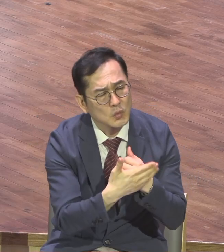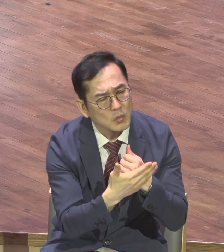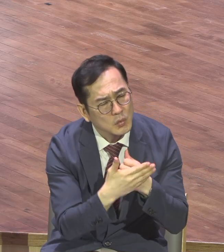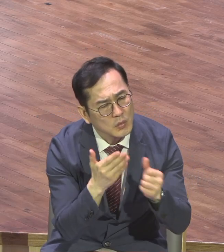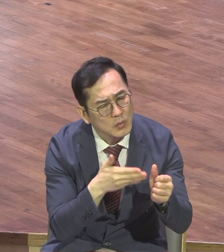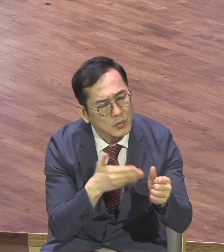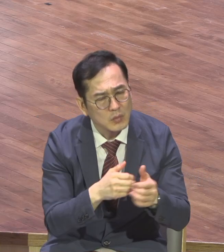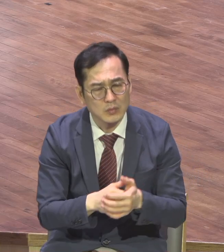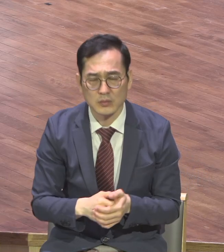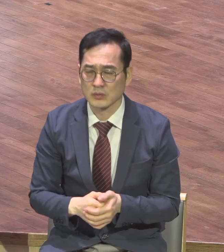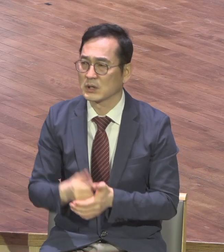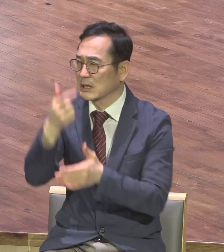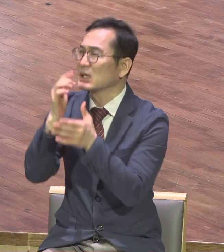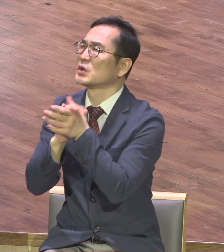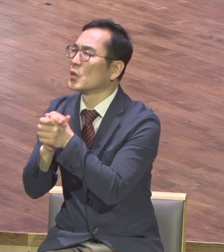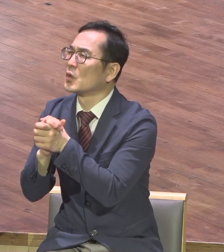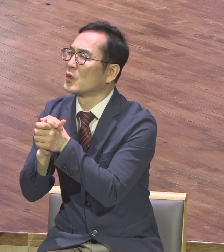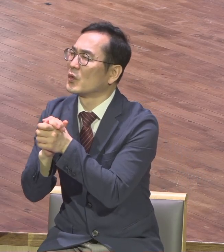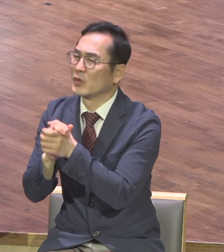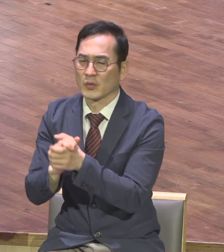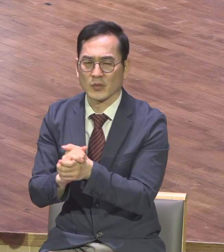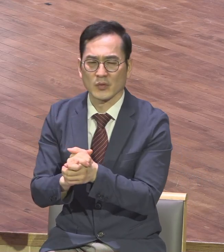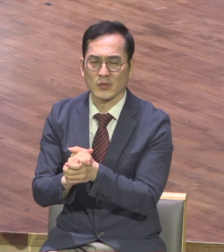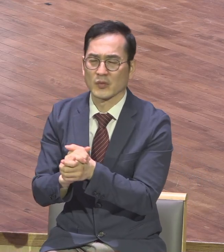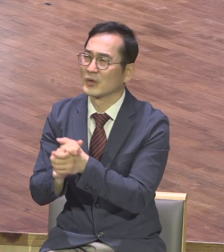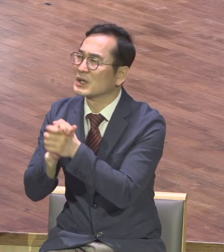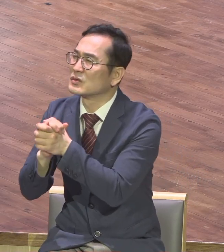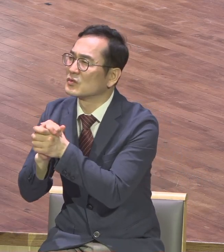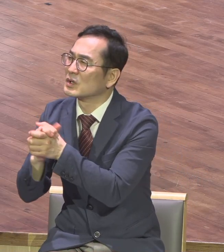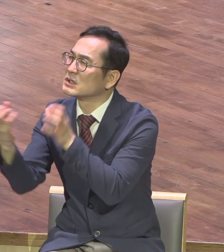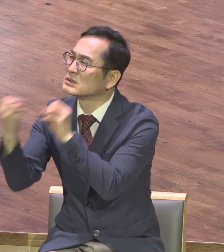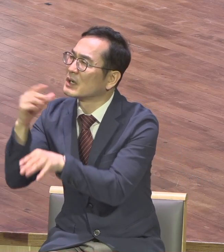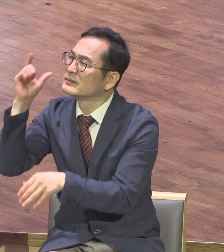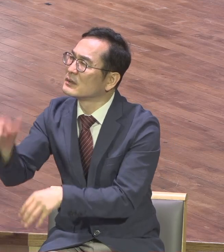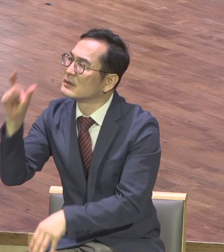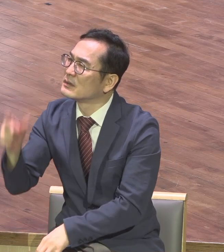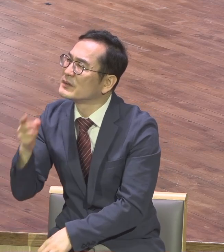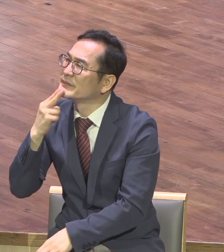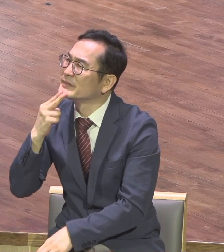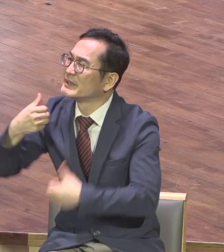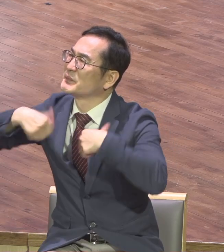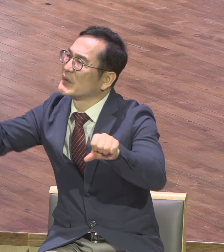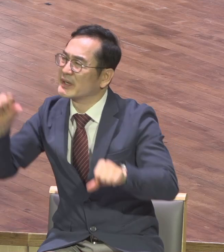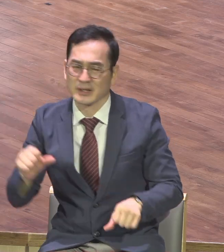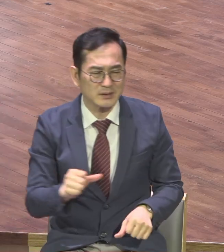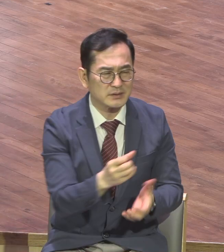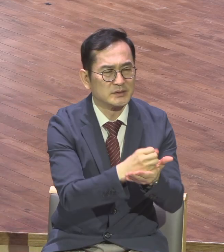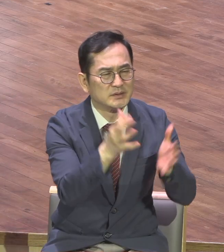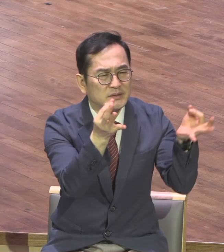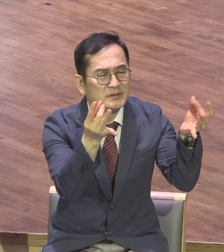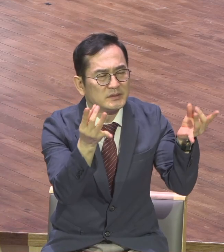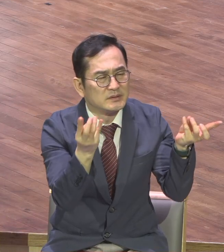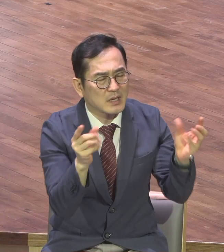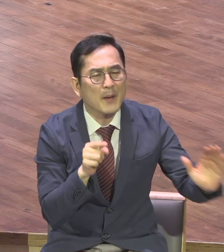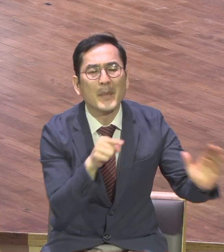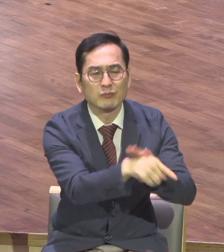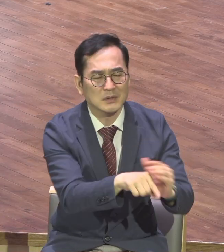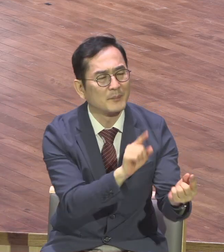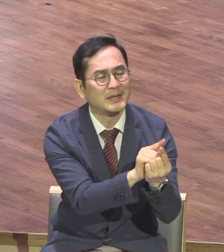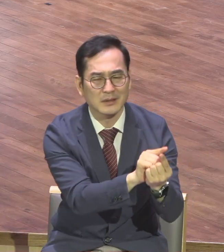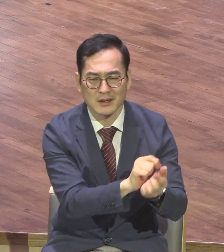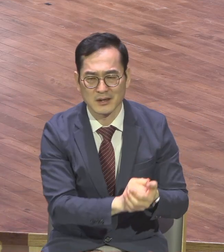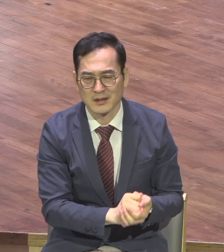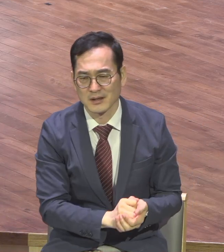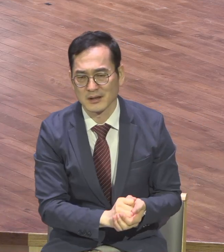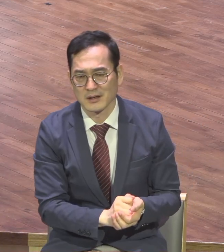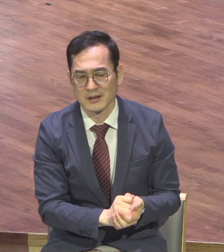받으니까, 예배 시간에 응답 못 받으니까 점쟁이 찾아가, 용하다는 점쟁이 찾아가. 심진송이가 그런 말